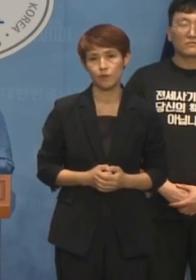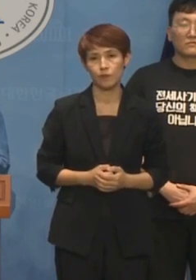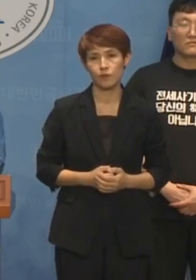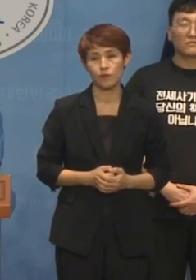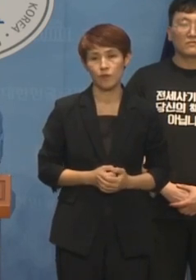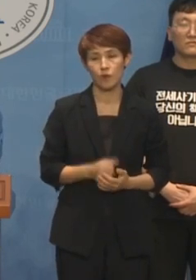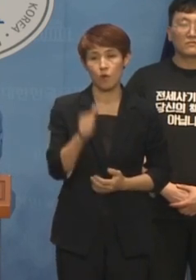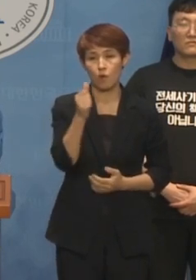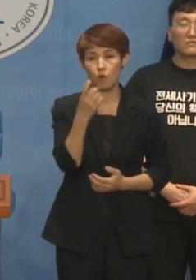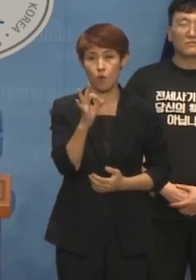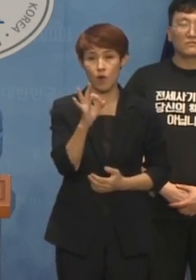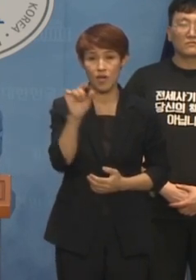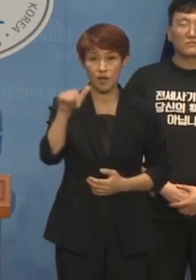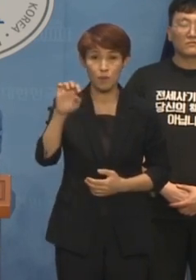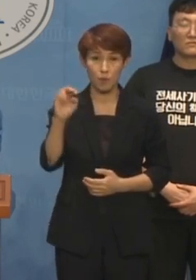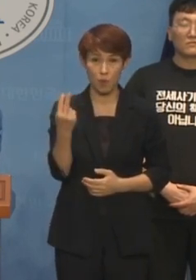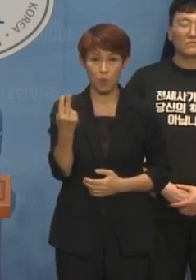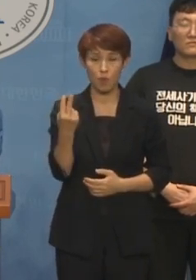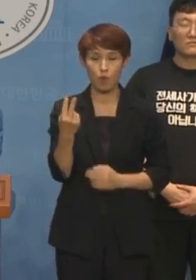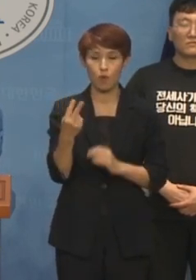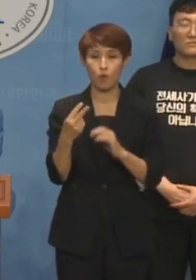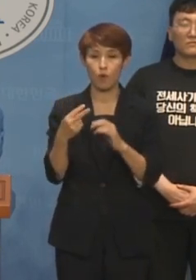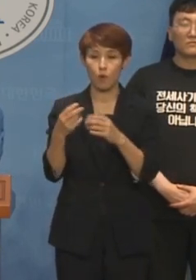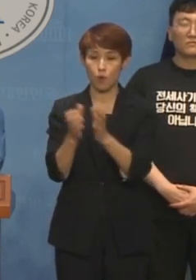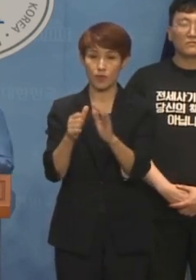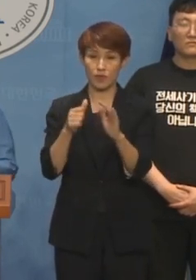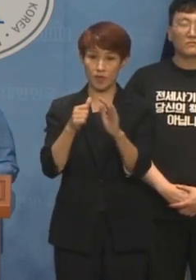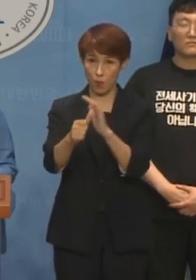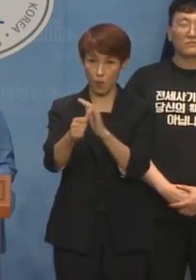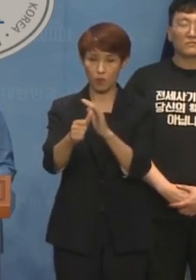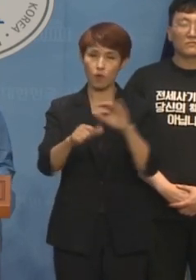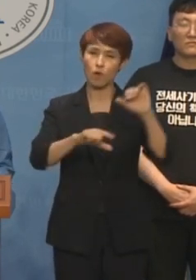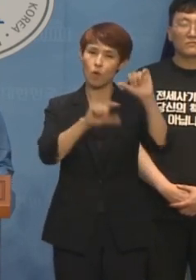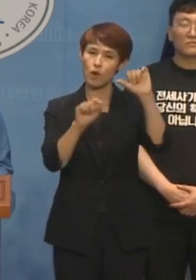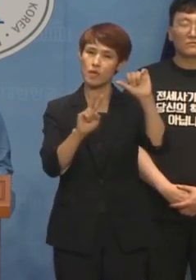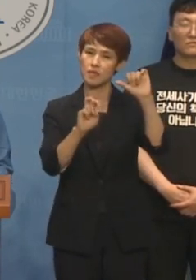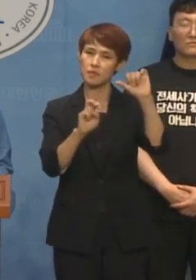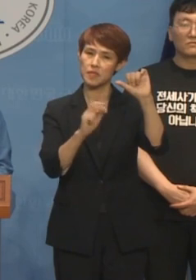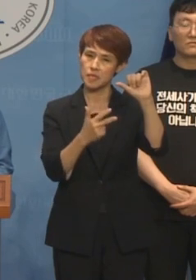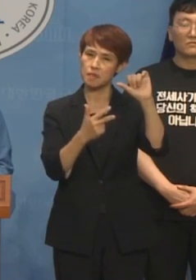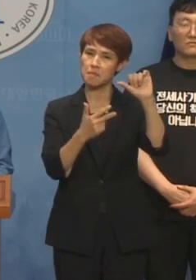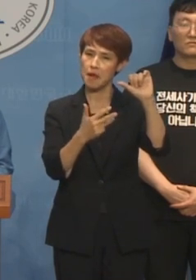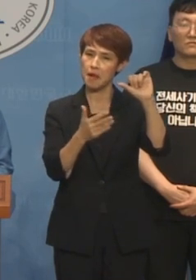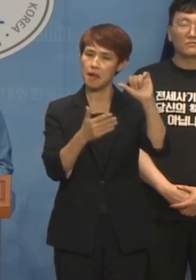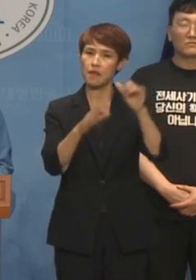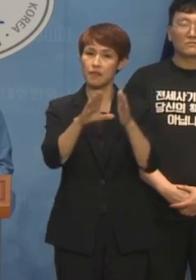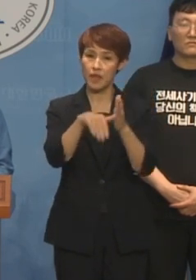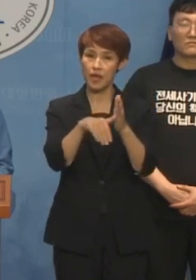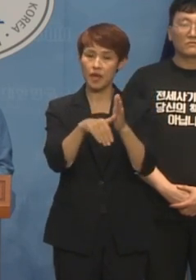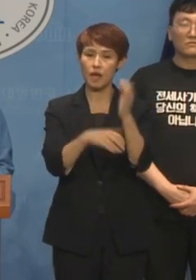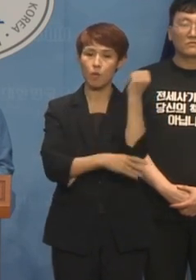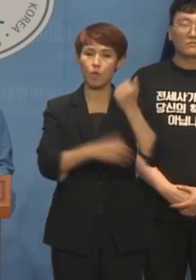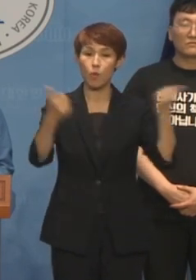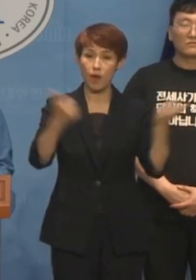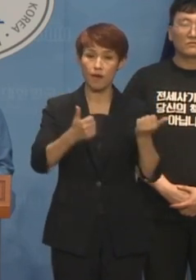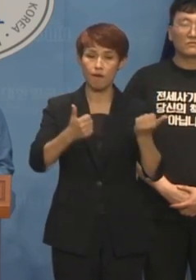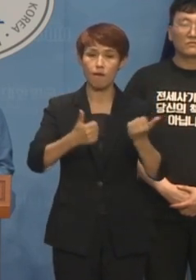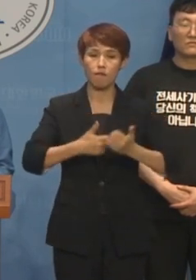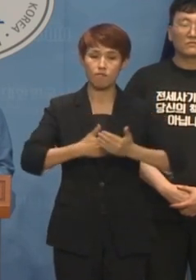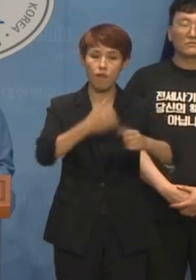홍익표 원내대표는 5월 27일, 8일경에 본회의에서 처리될 것이다 이렇게